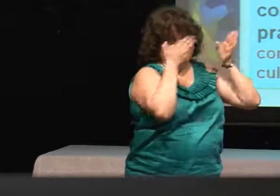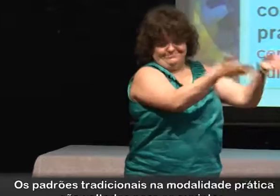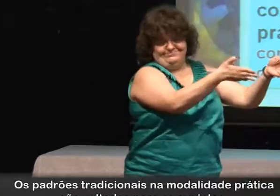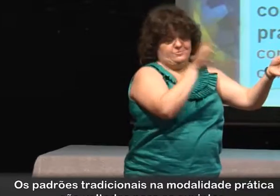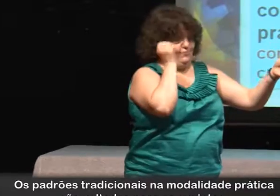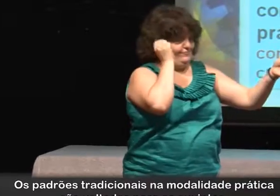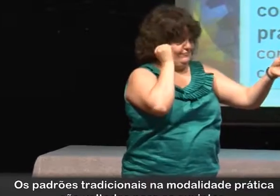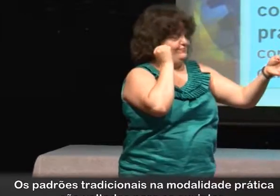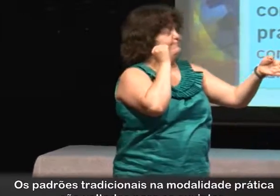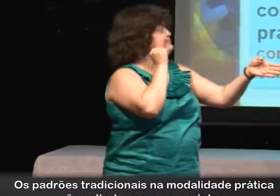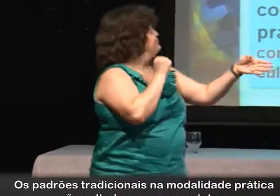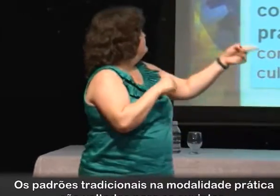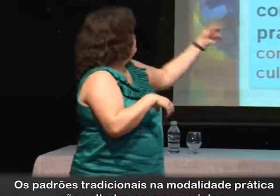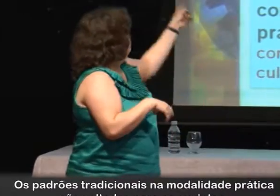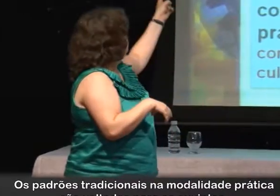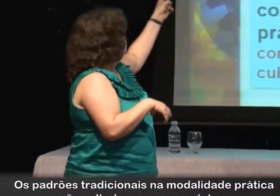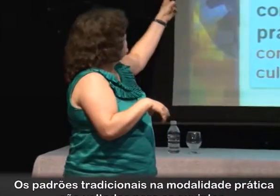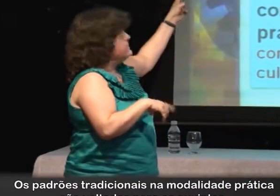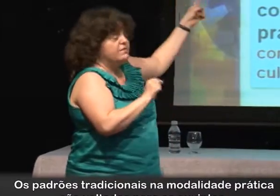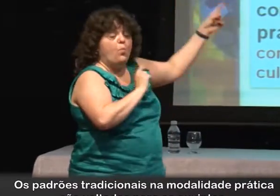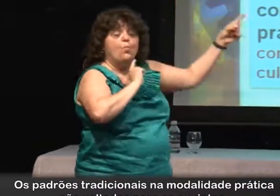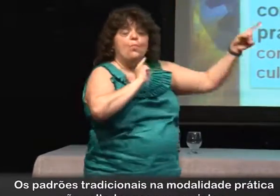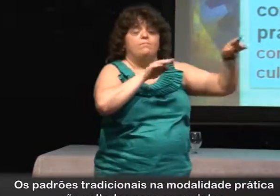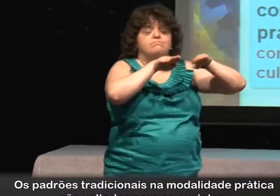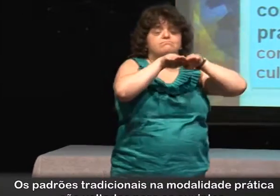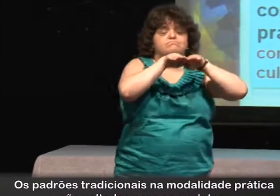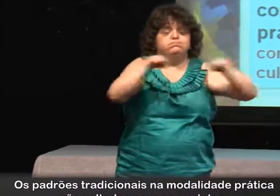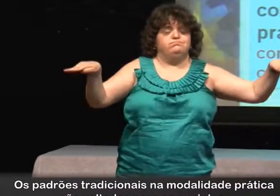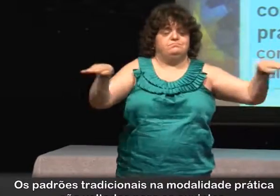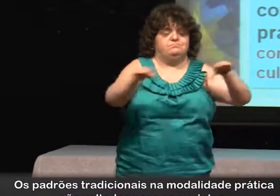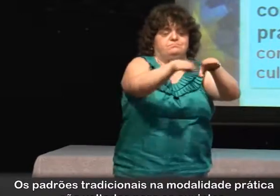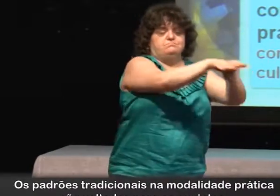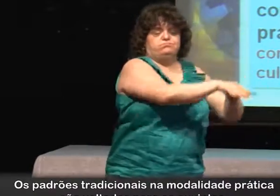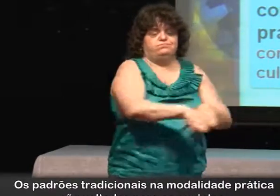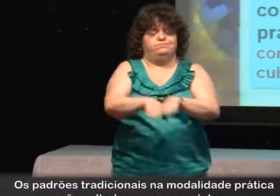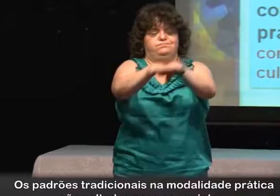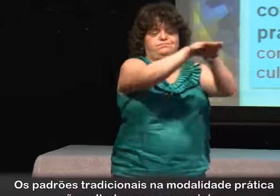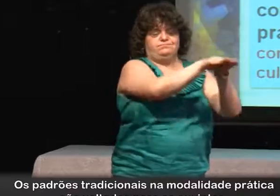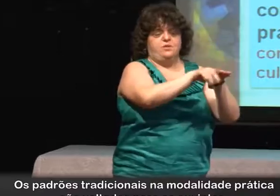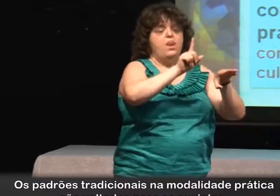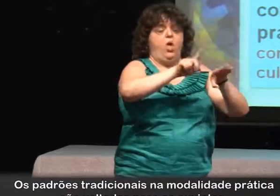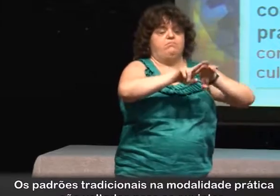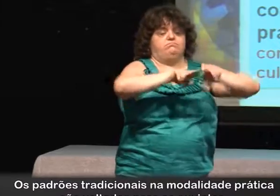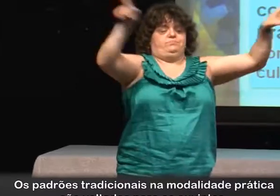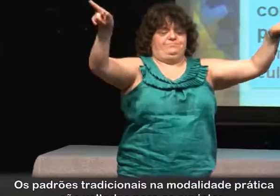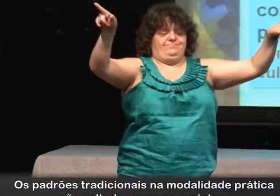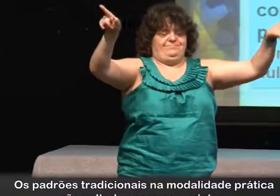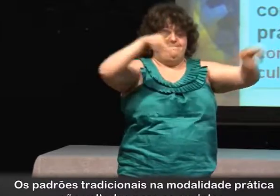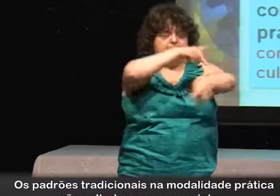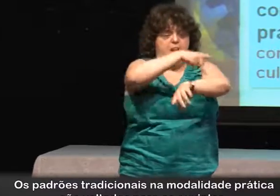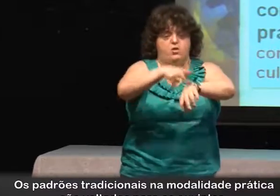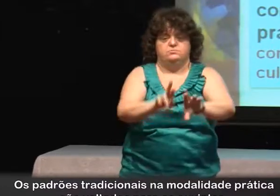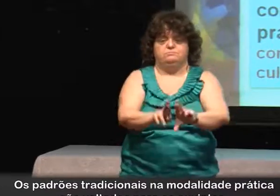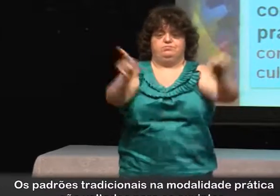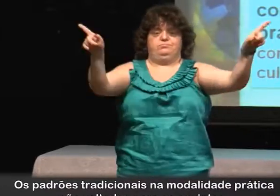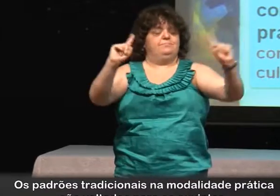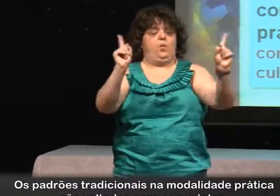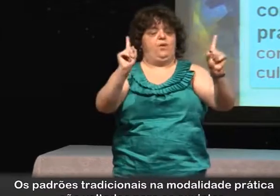O foco é voltado, os padrões tradicionais de normalidade de práticas são voltadas e homogênicas para